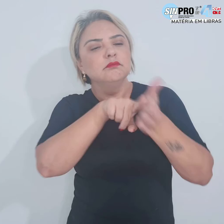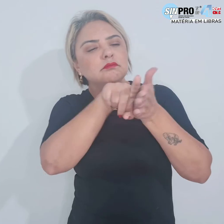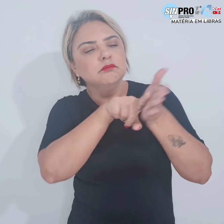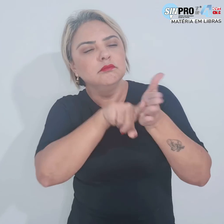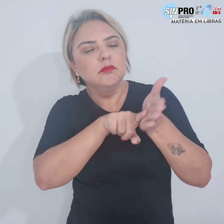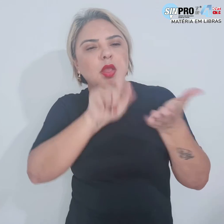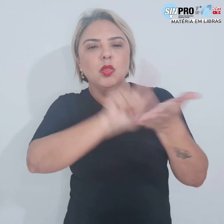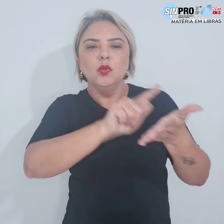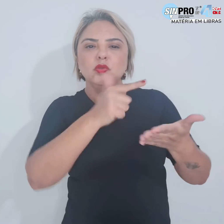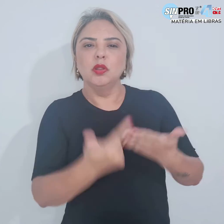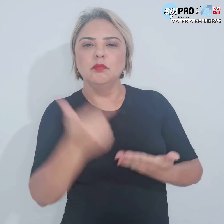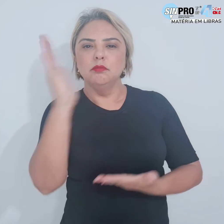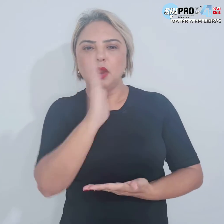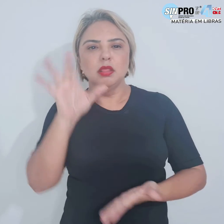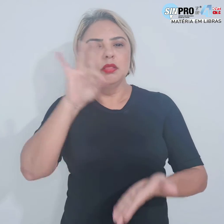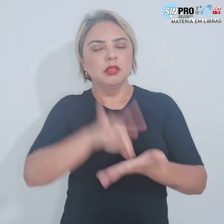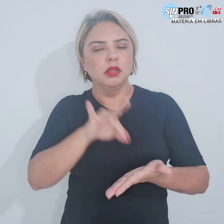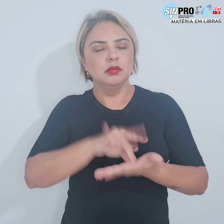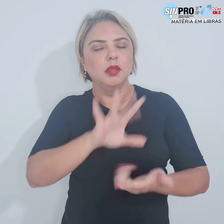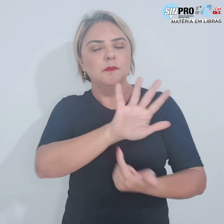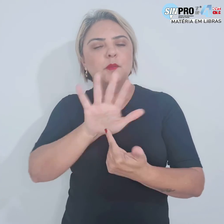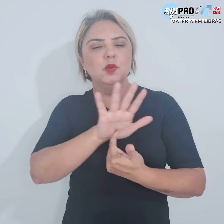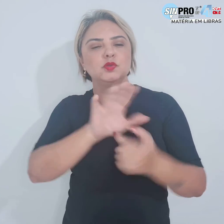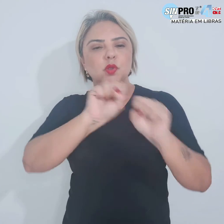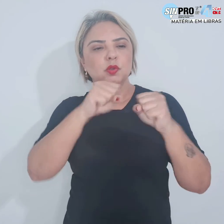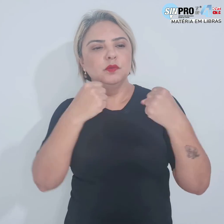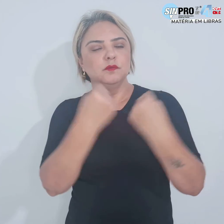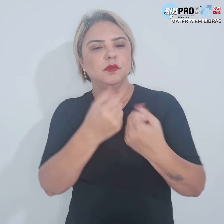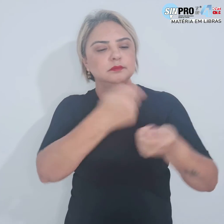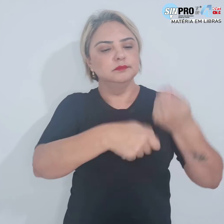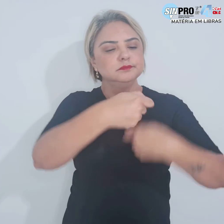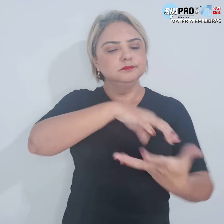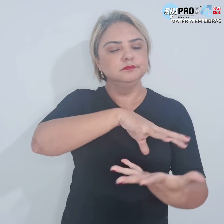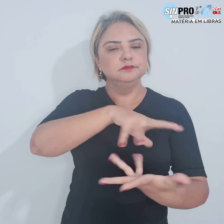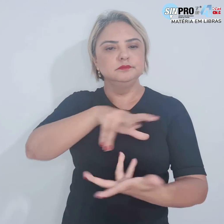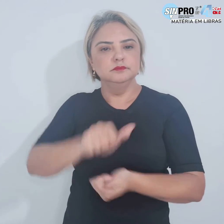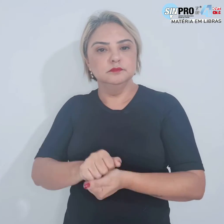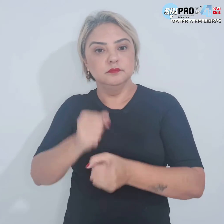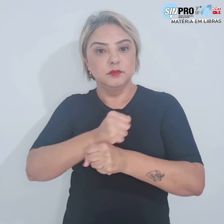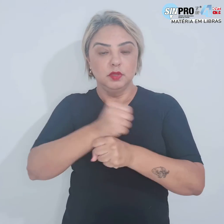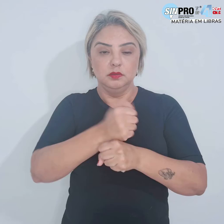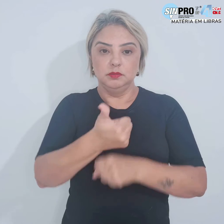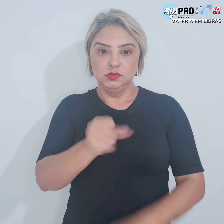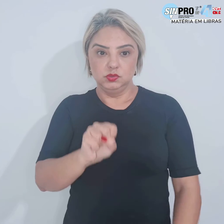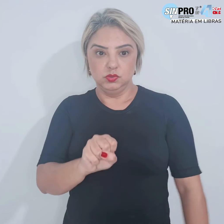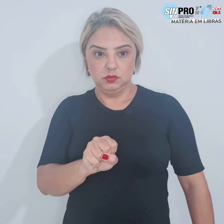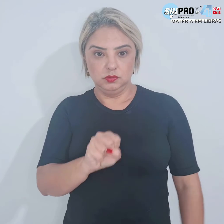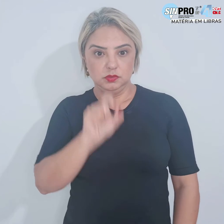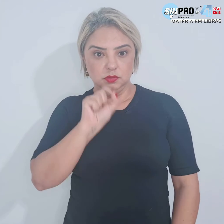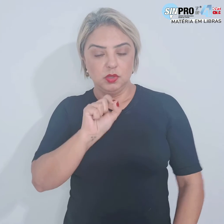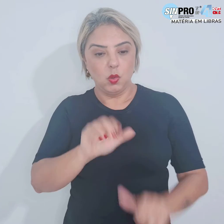Uma apuração do jornal Brasil de Fato revelou que, no Fórum Econômico Mundial de